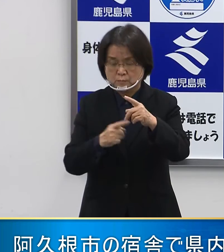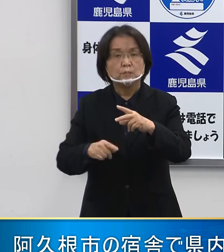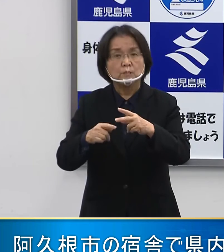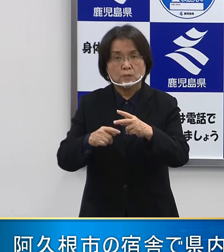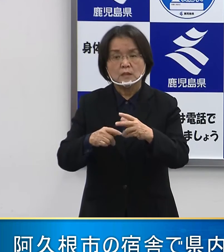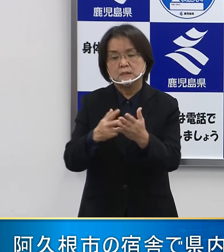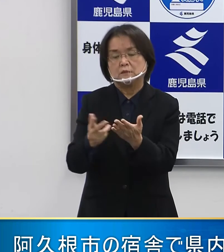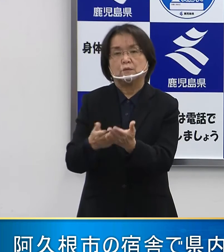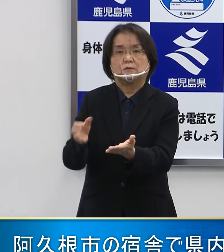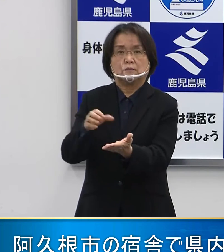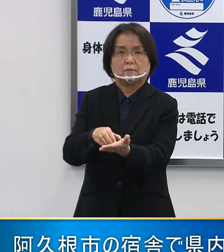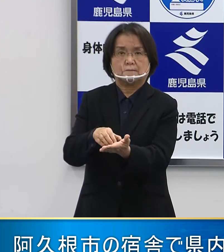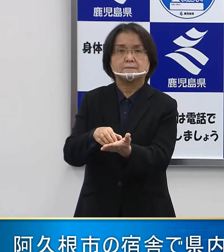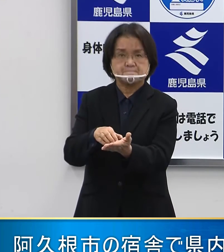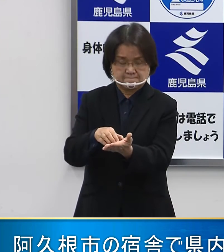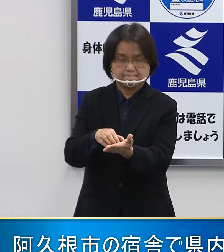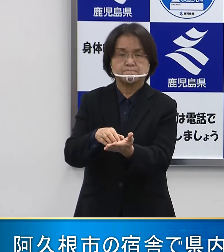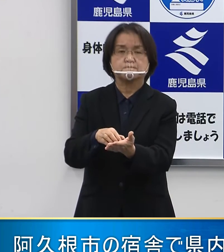です